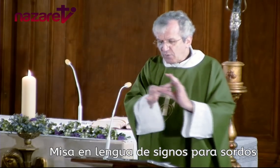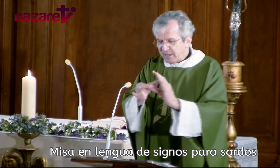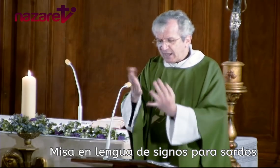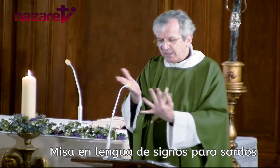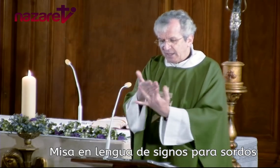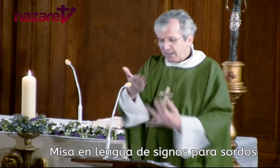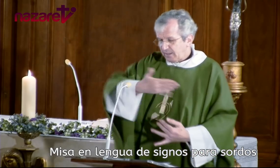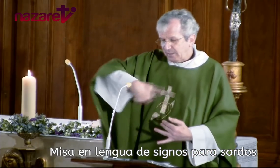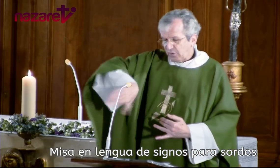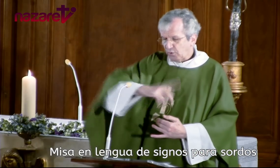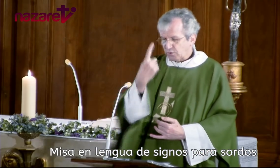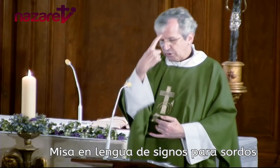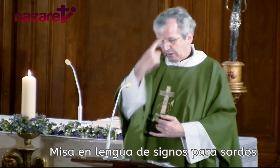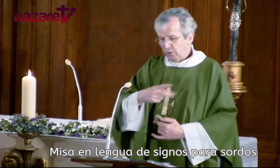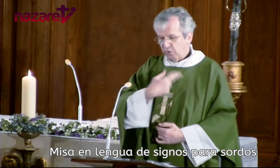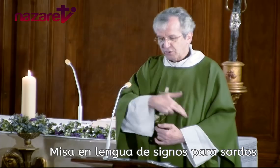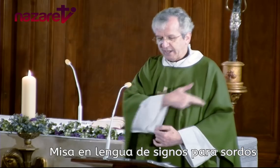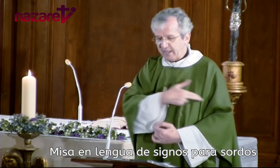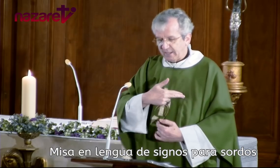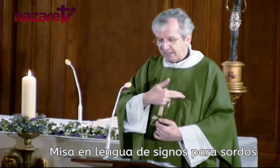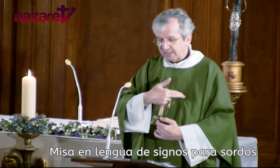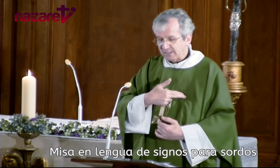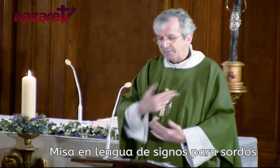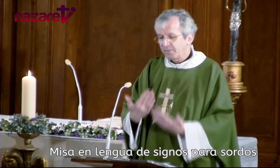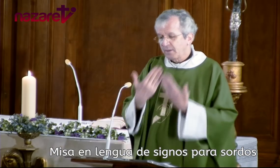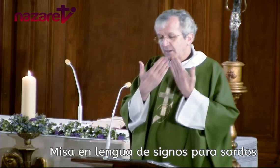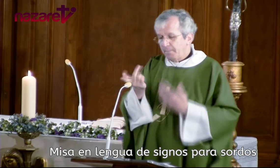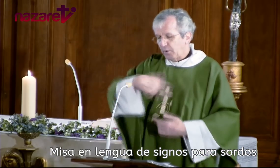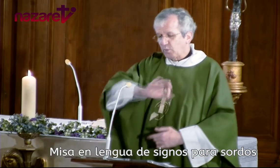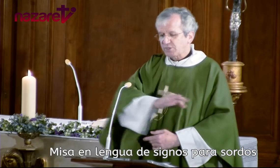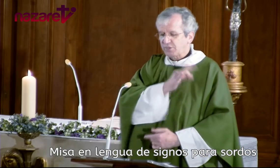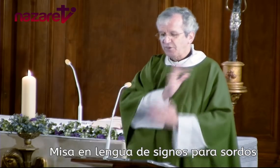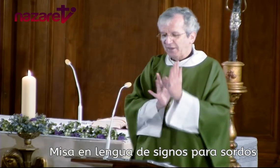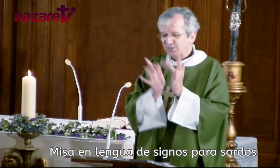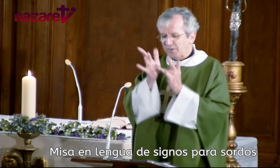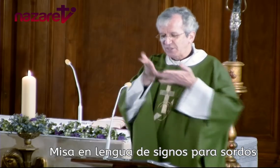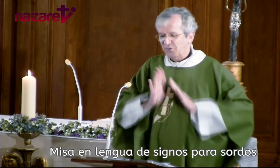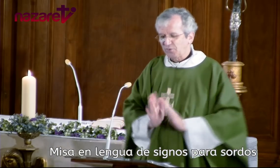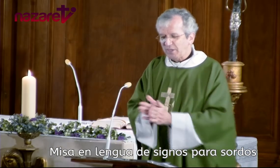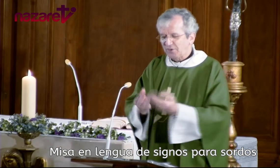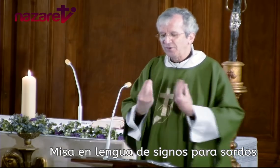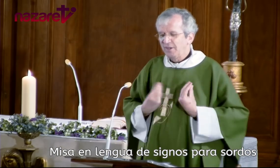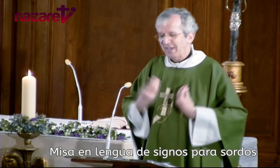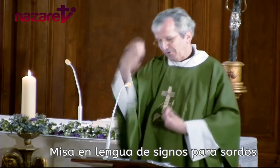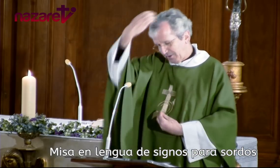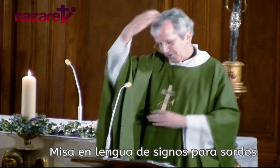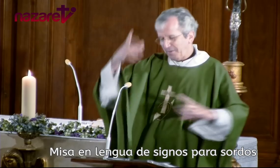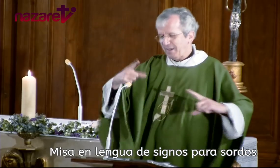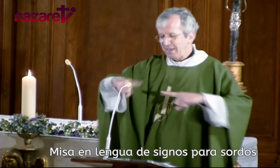unidad de todos los creyentes. Por nuestro Señor Jesucristo, tu Hijo, que contigo vive y